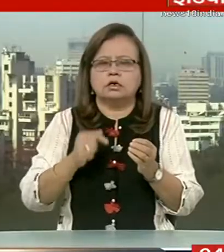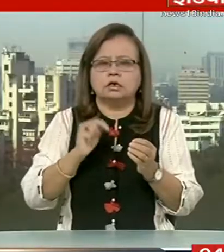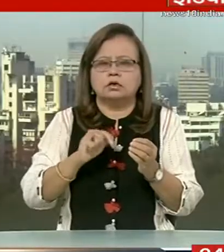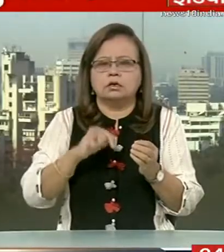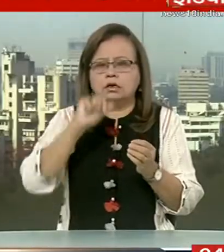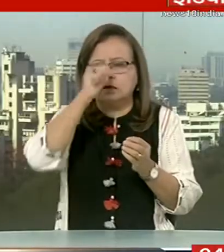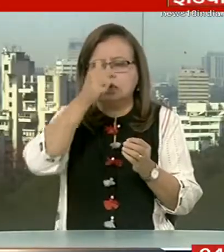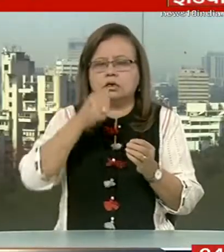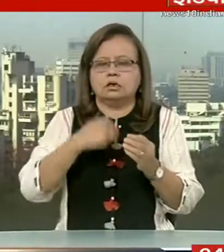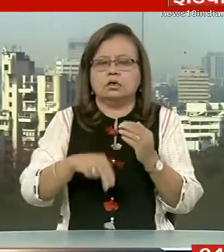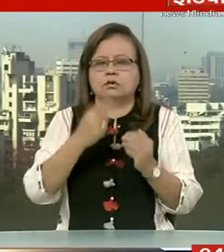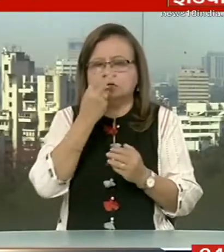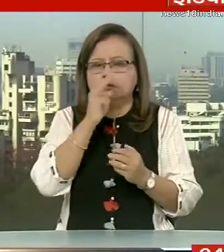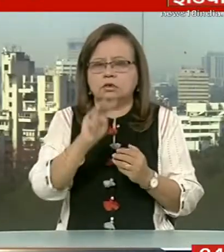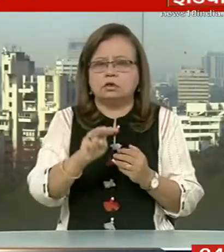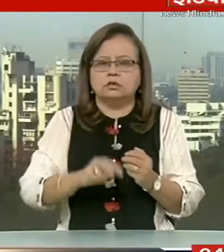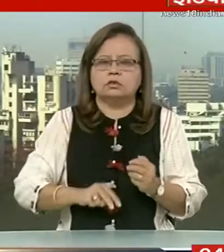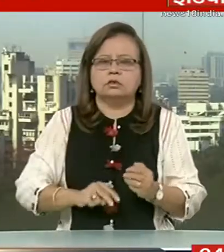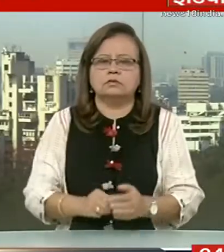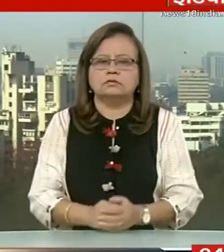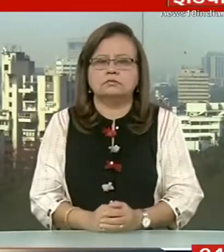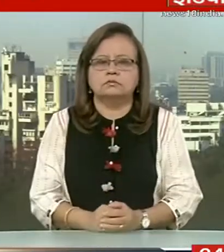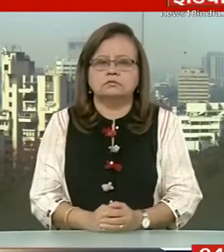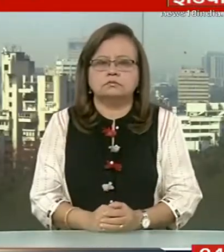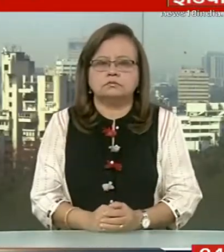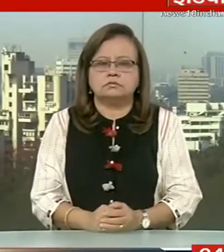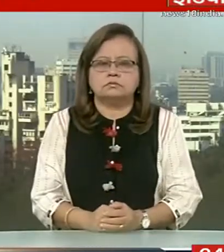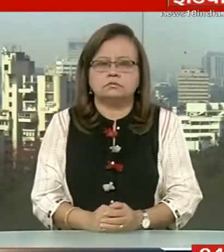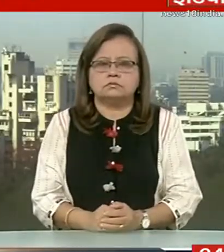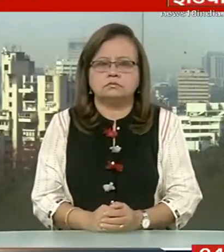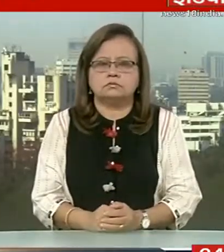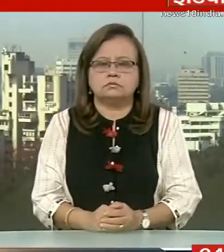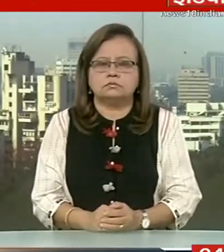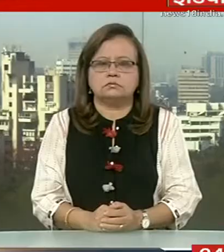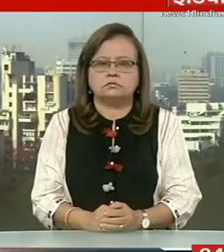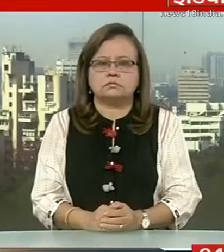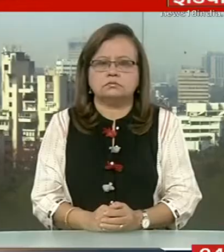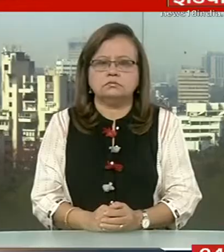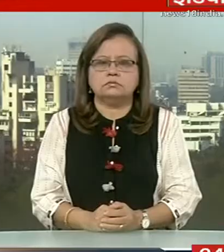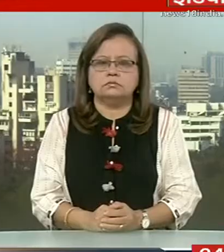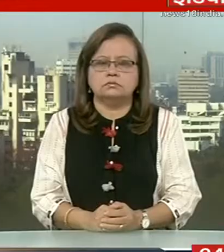भारतीय हस्तशिल्प कला को प्रदर्शित करता है